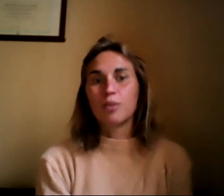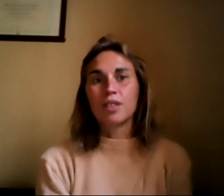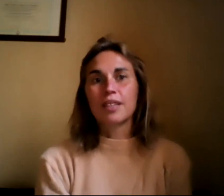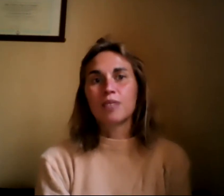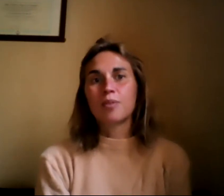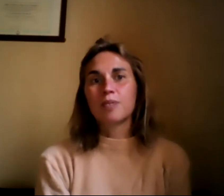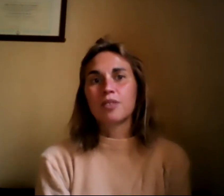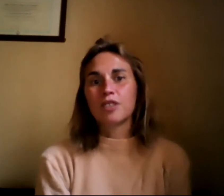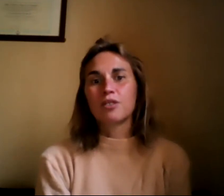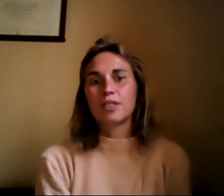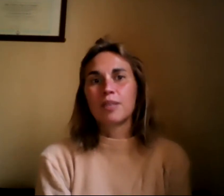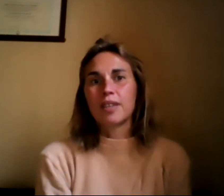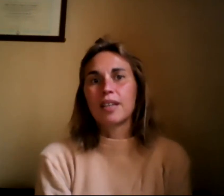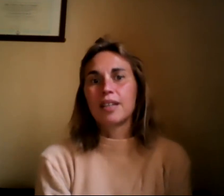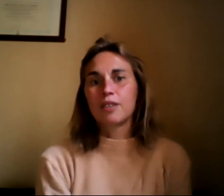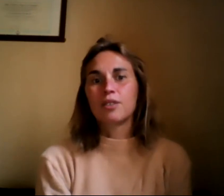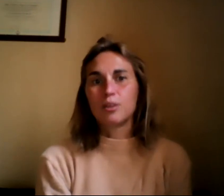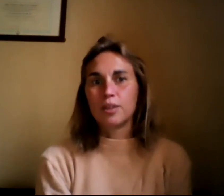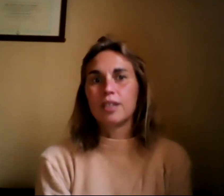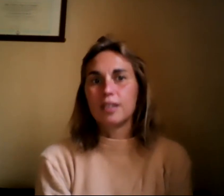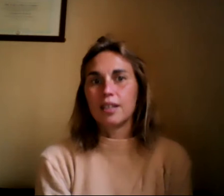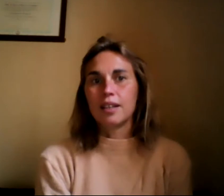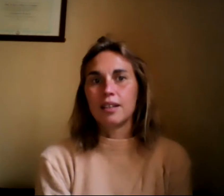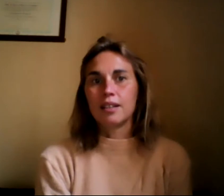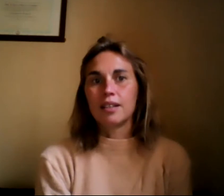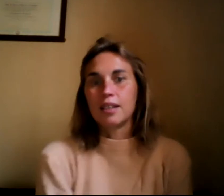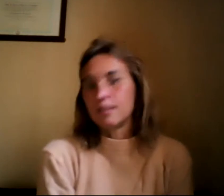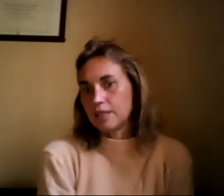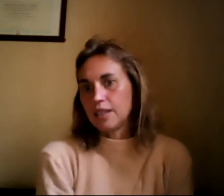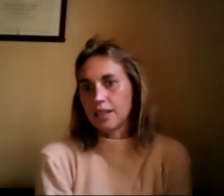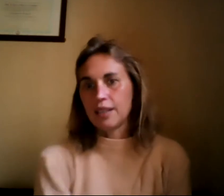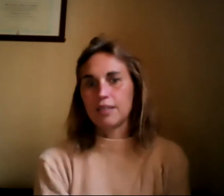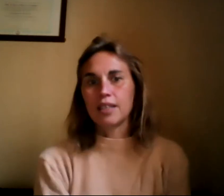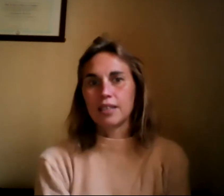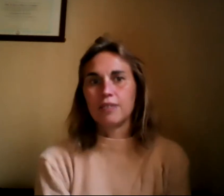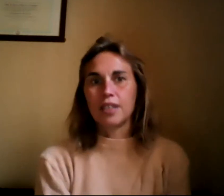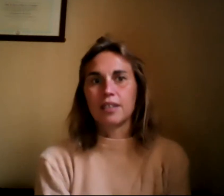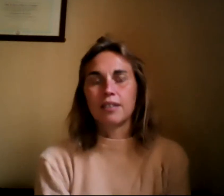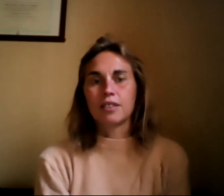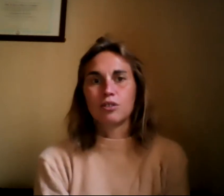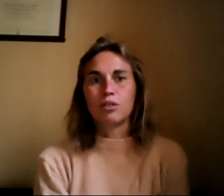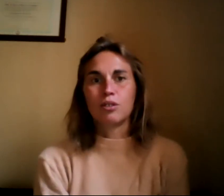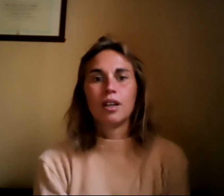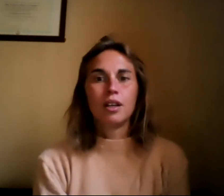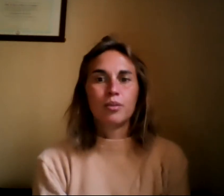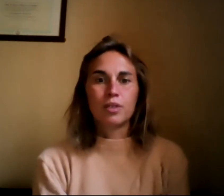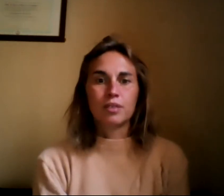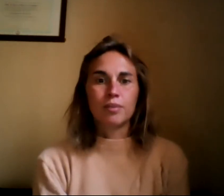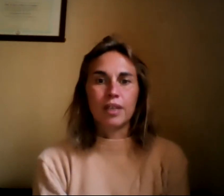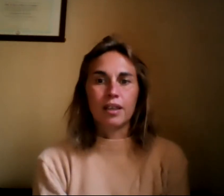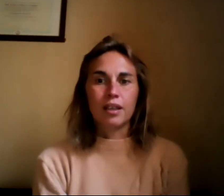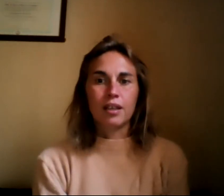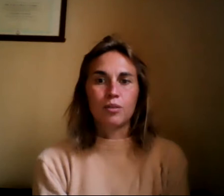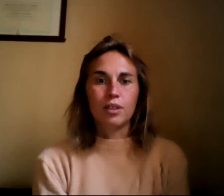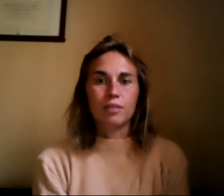tú, Esther, ¿no? De cuando les preguntabas a las propias personas con discapacidad, querían contribuir y querían tener actividades significativas.